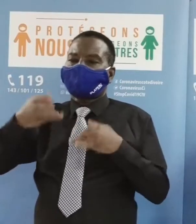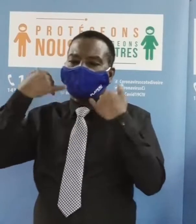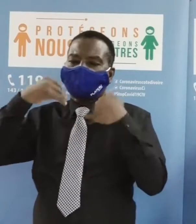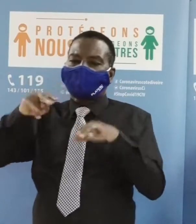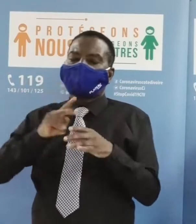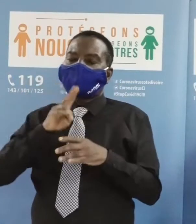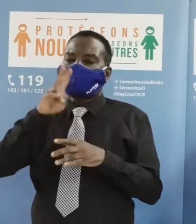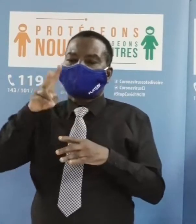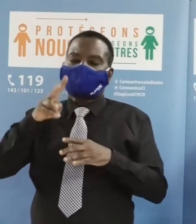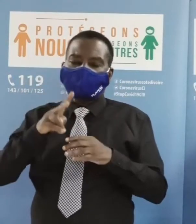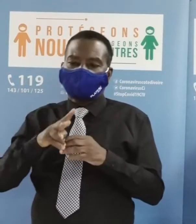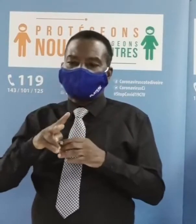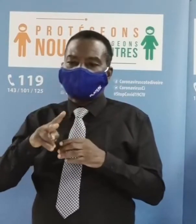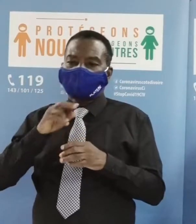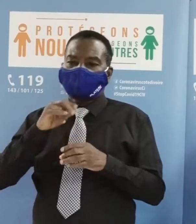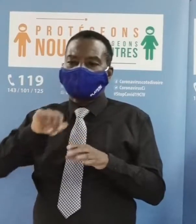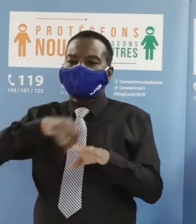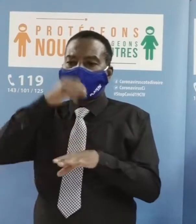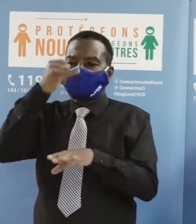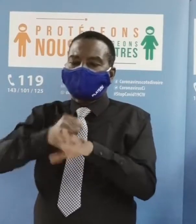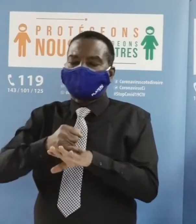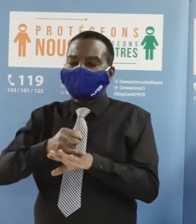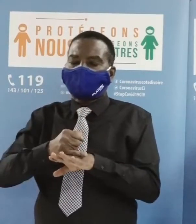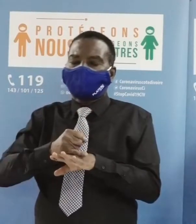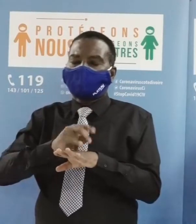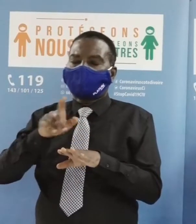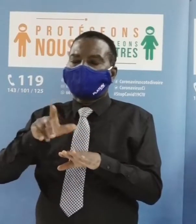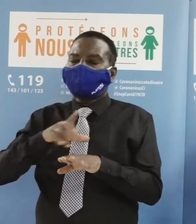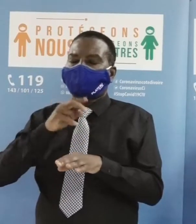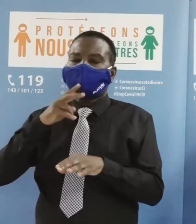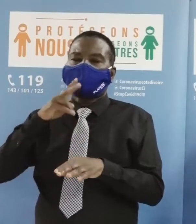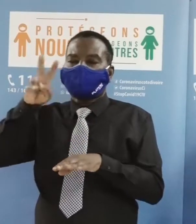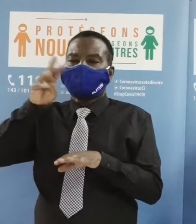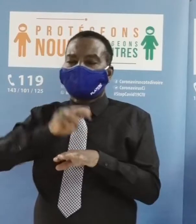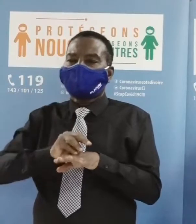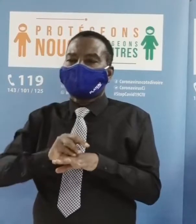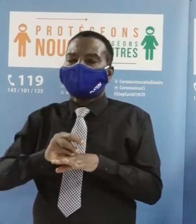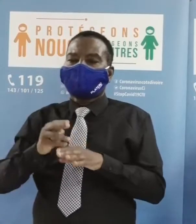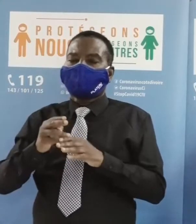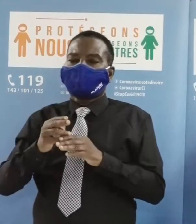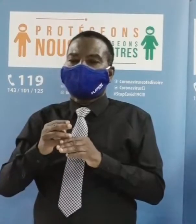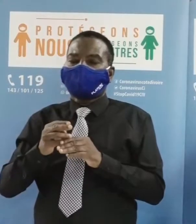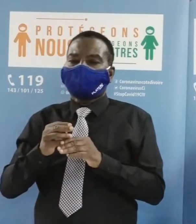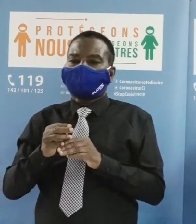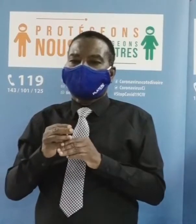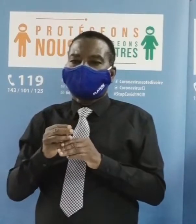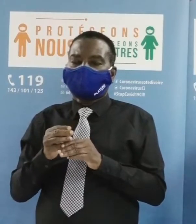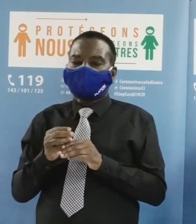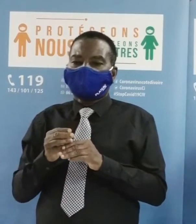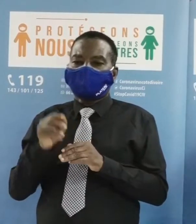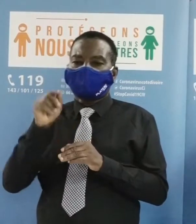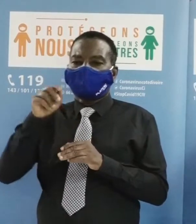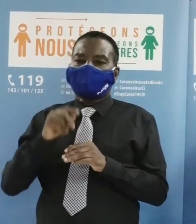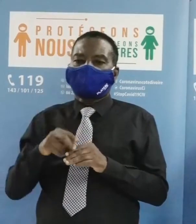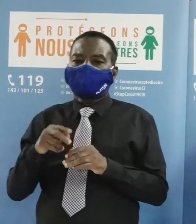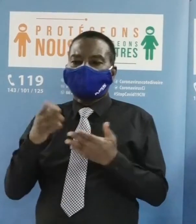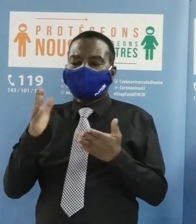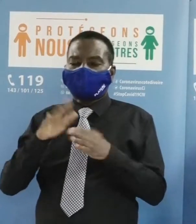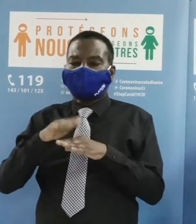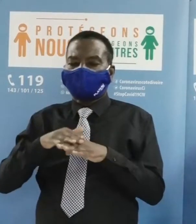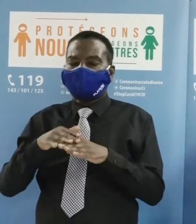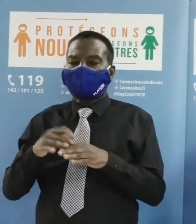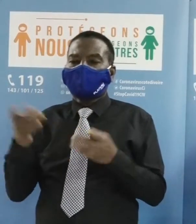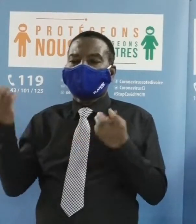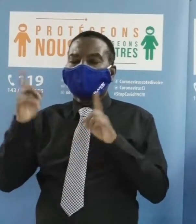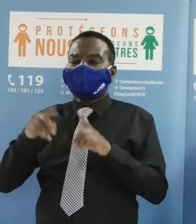vraie l institutionnel elle est vérifiable elle est tangible donc palpable quant